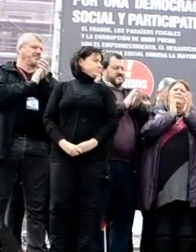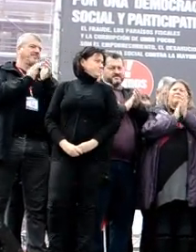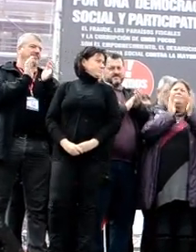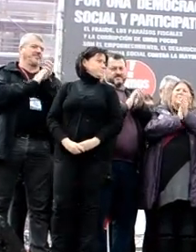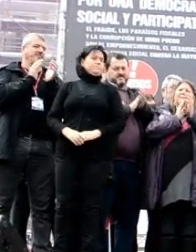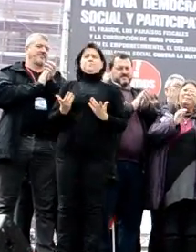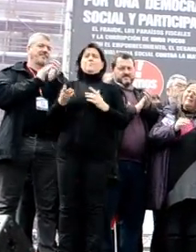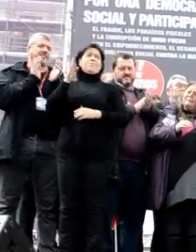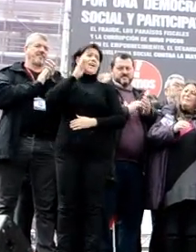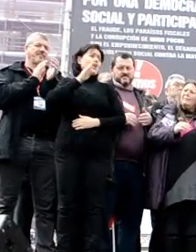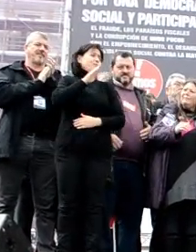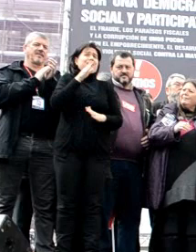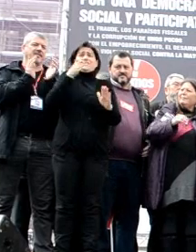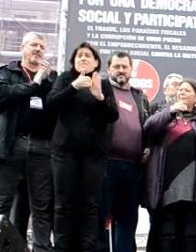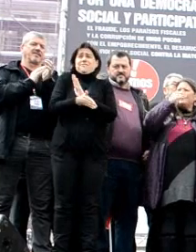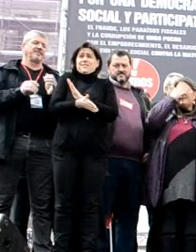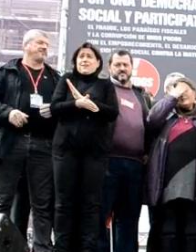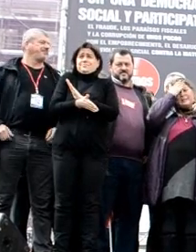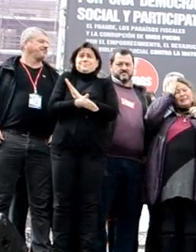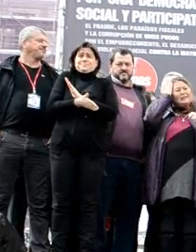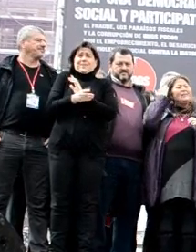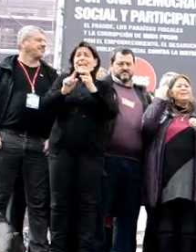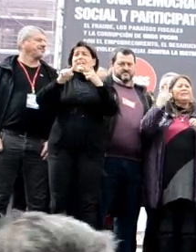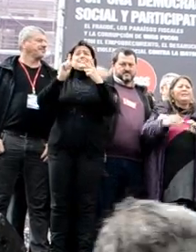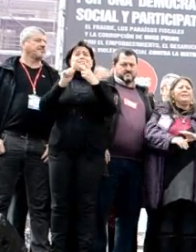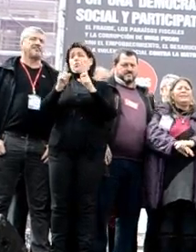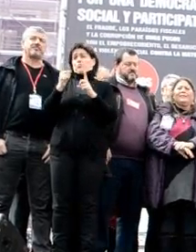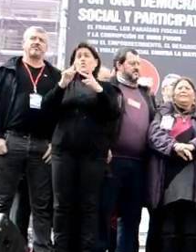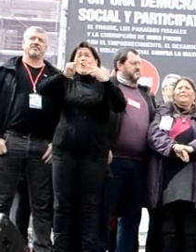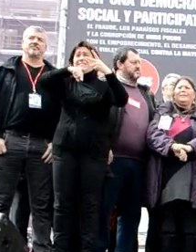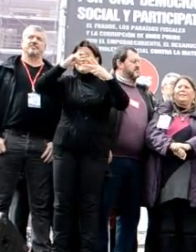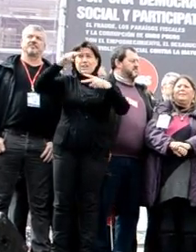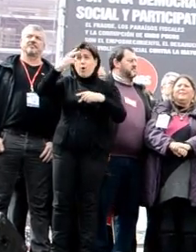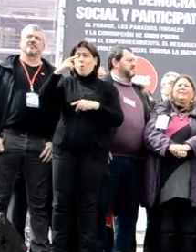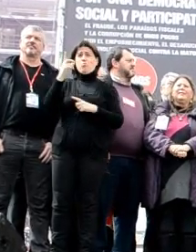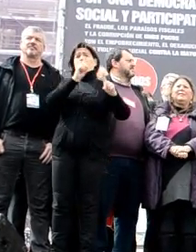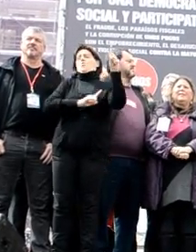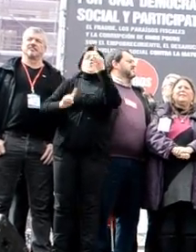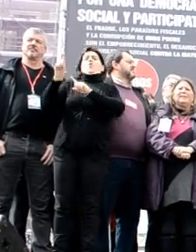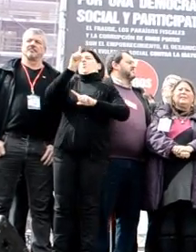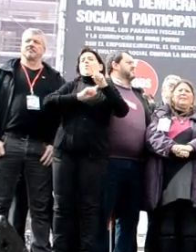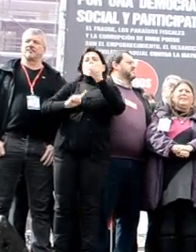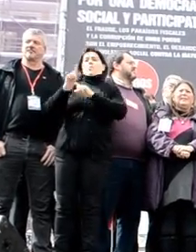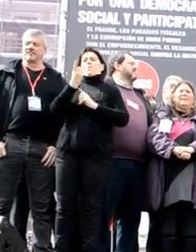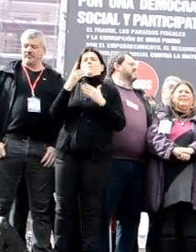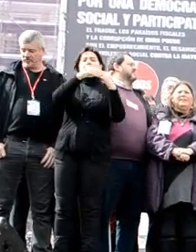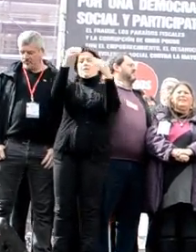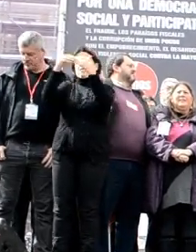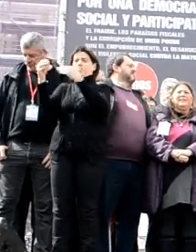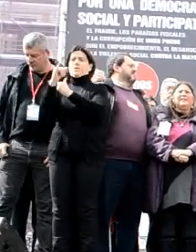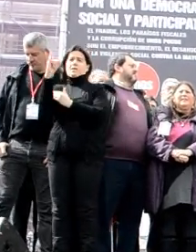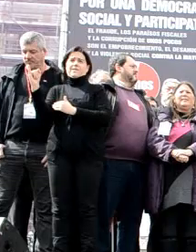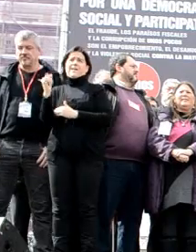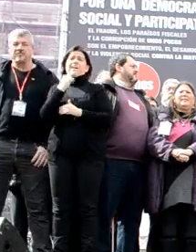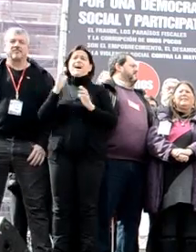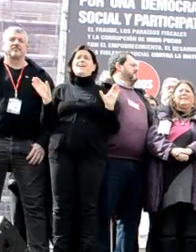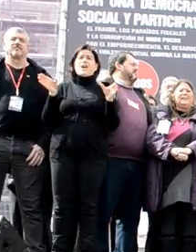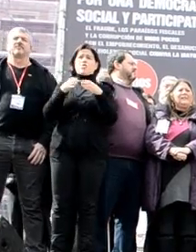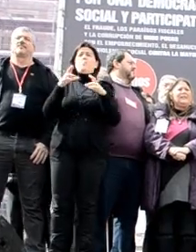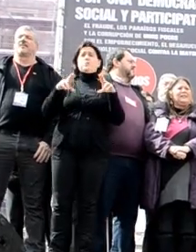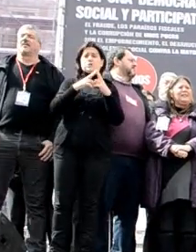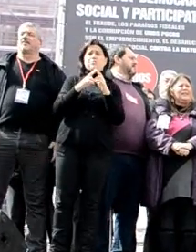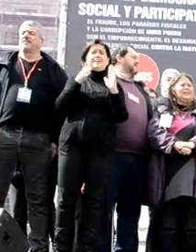La corrupción se ha convertido en el segundo problema para la ciudadanía. La cumbre social participa de buena parte